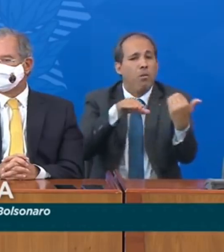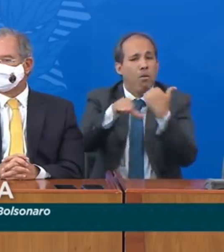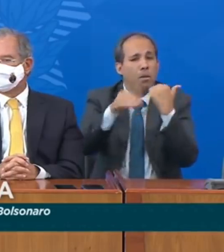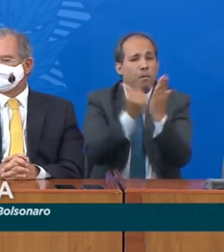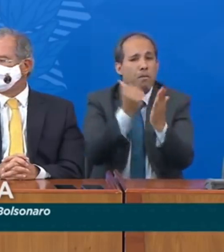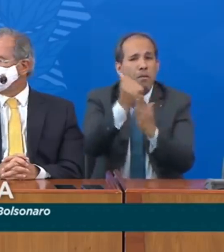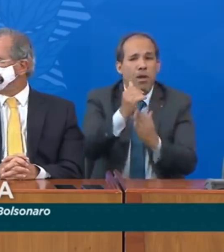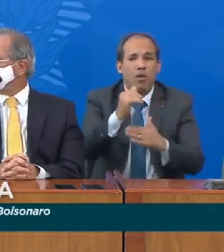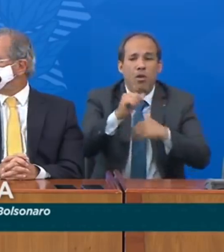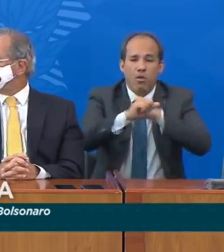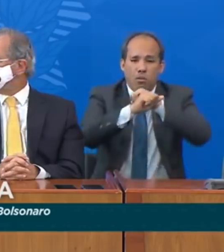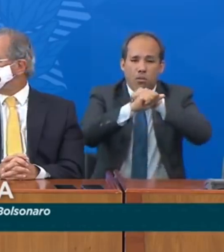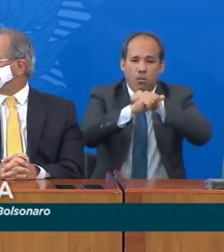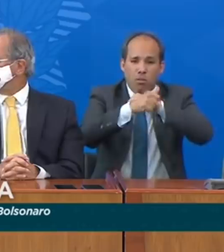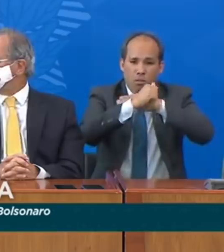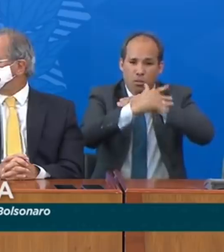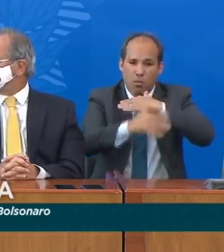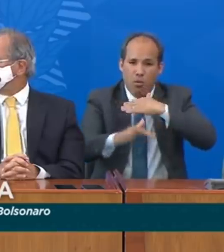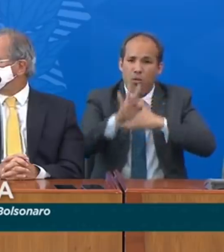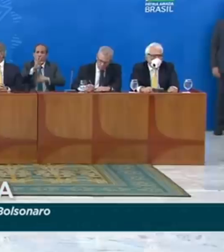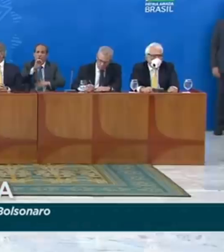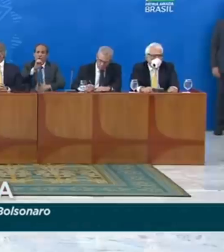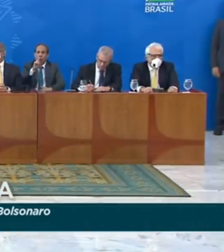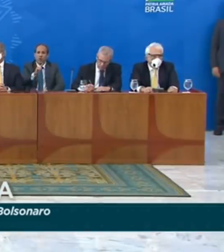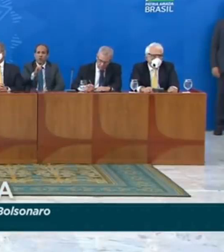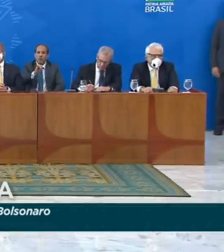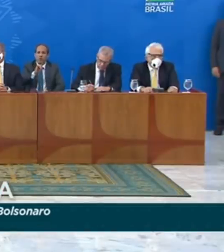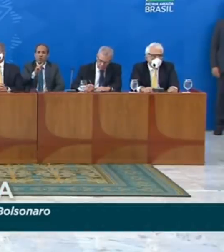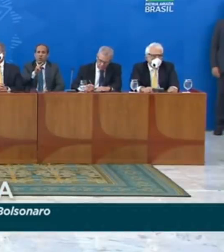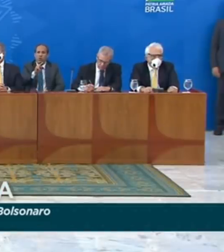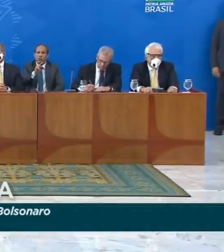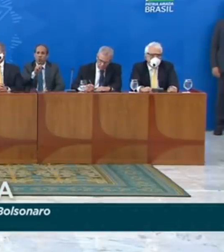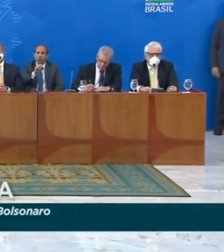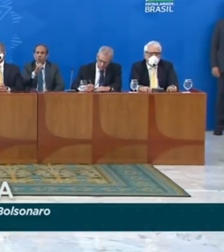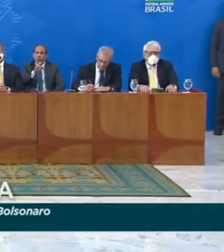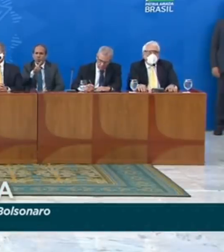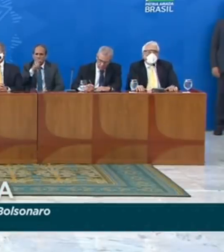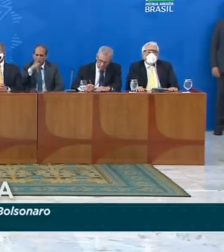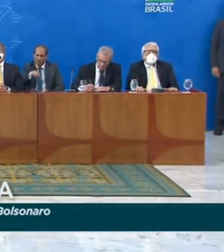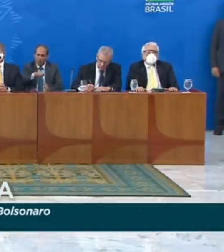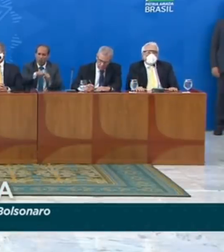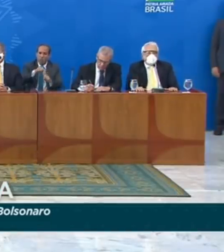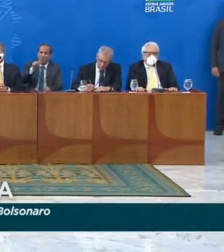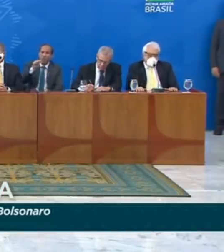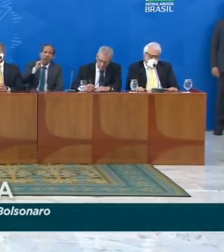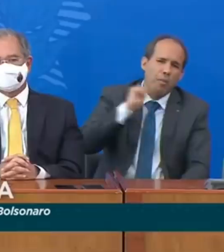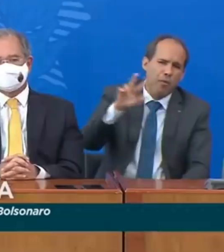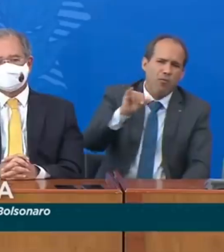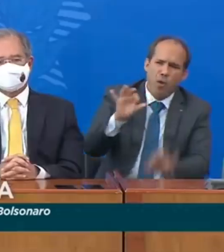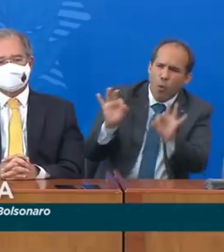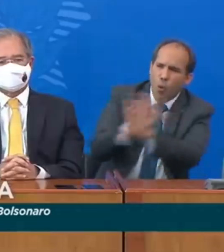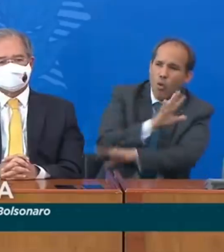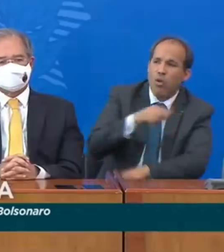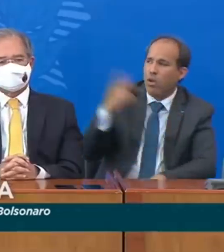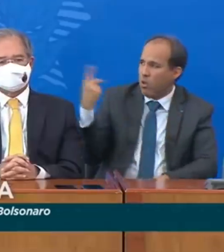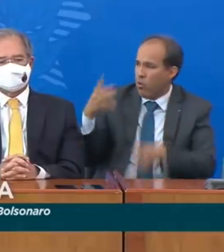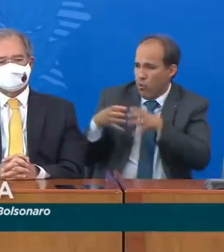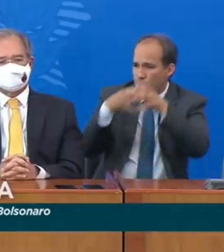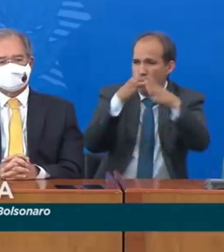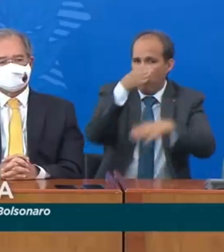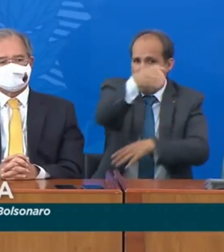que a partir de março, abril, deve estar conclusa, se Deus quiser, iremos lá, onde poderemos, então, receber